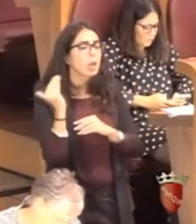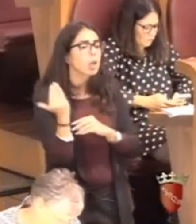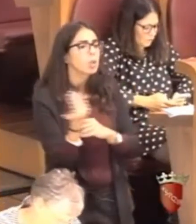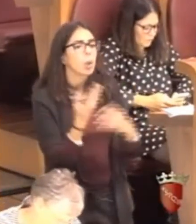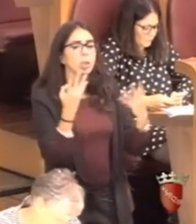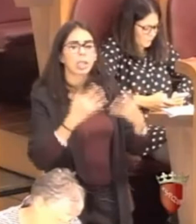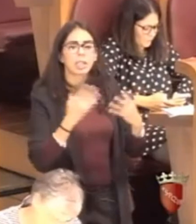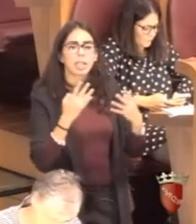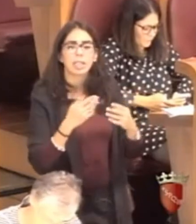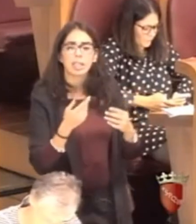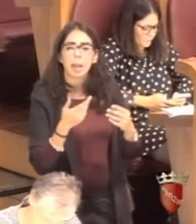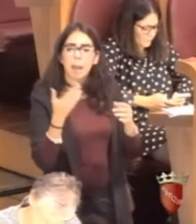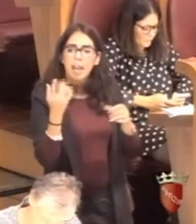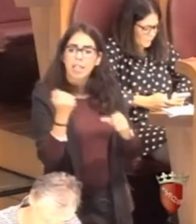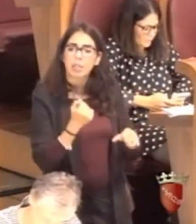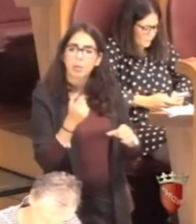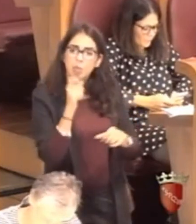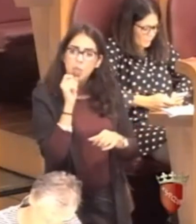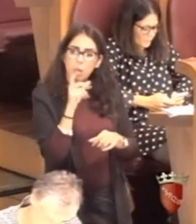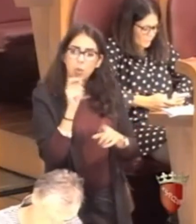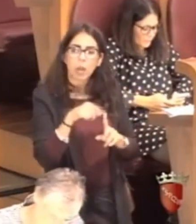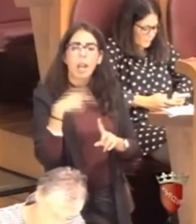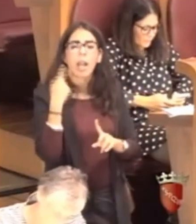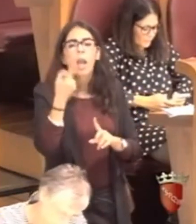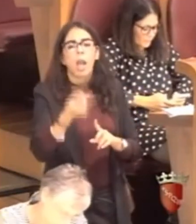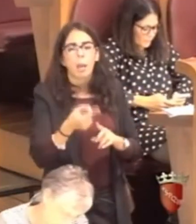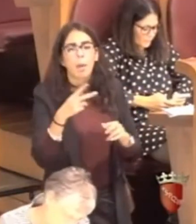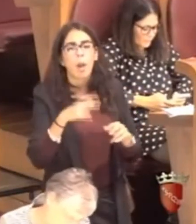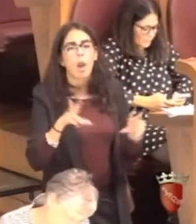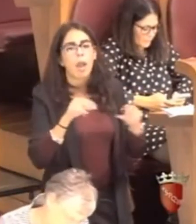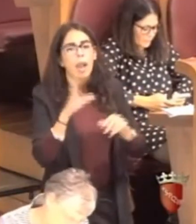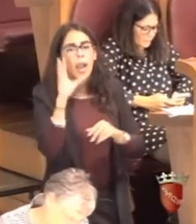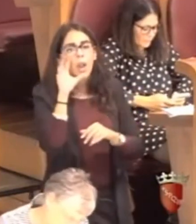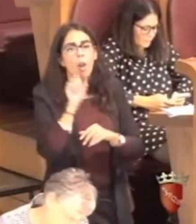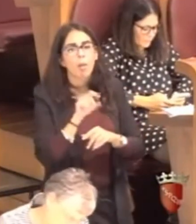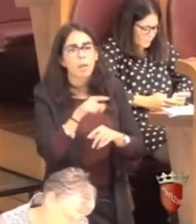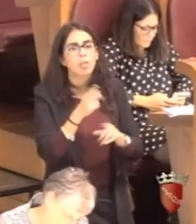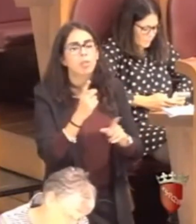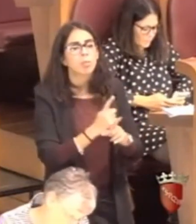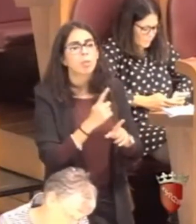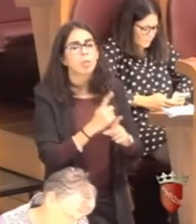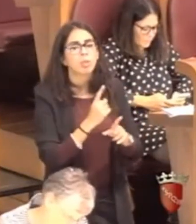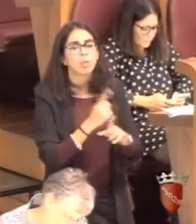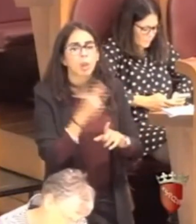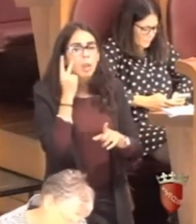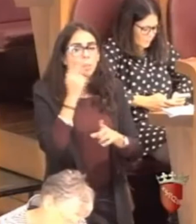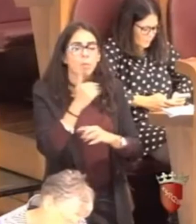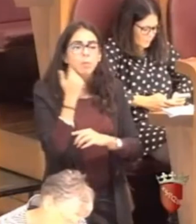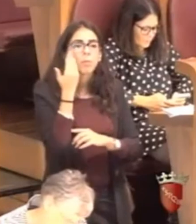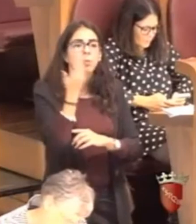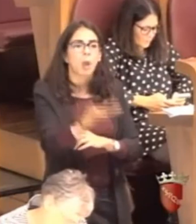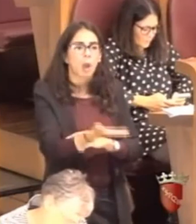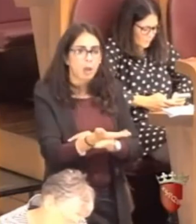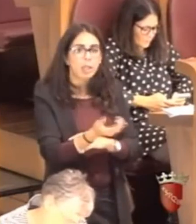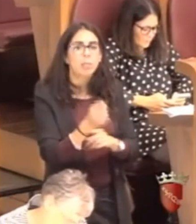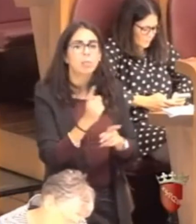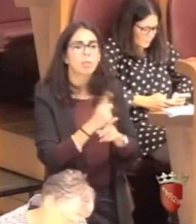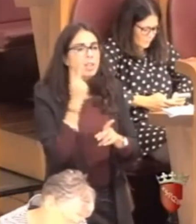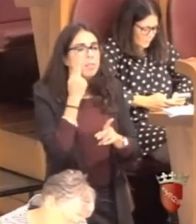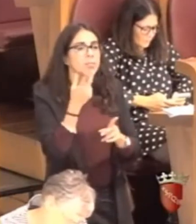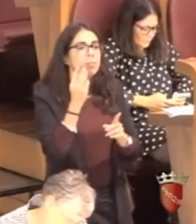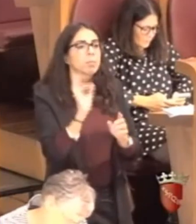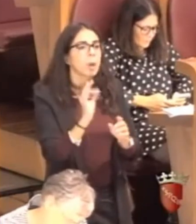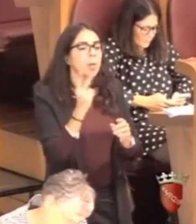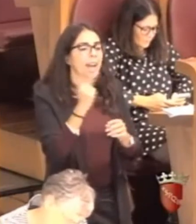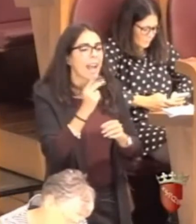istituzioni culturali, dopodiché si è ravvisata la necessità di guardare all'esterno, alle realtà